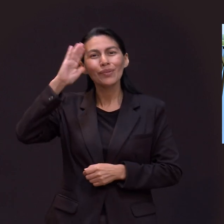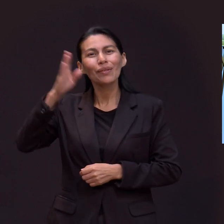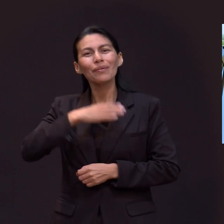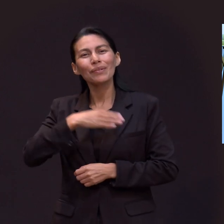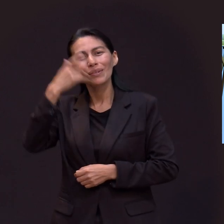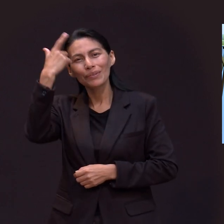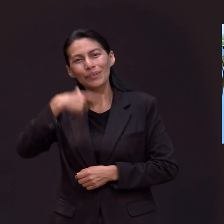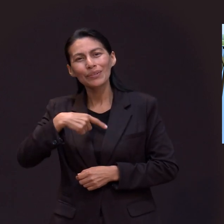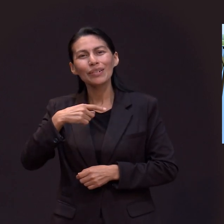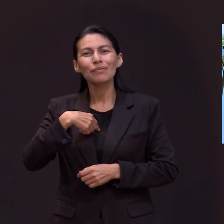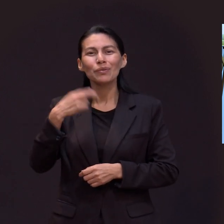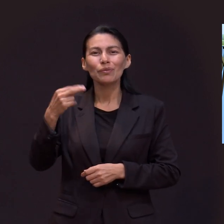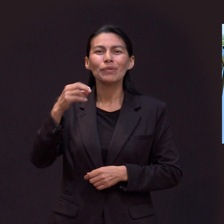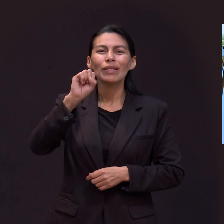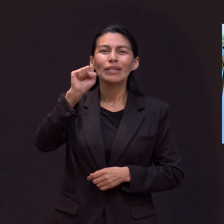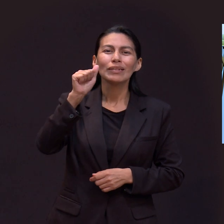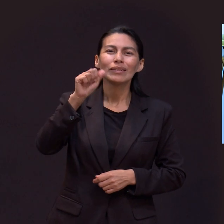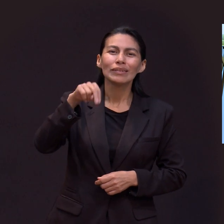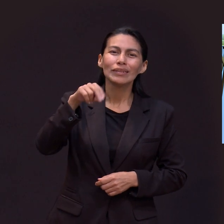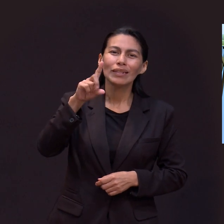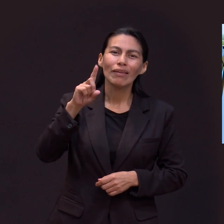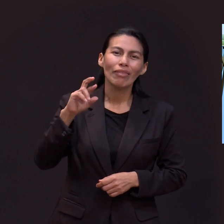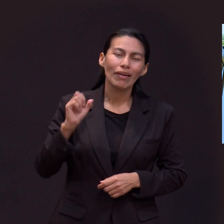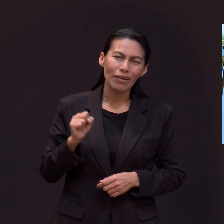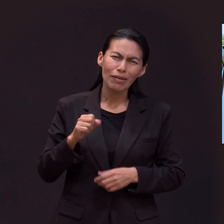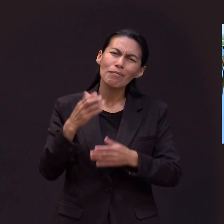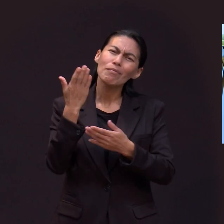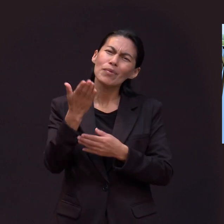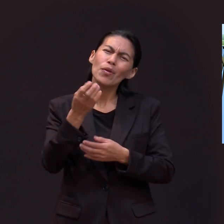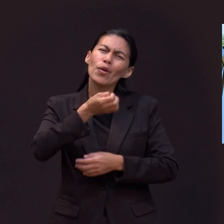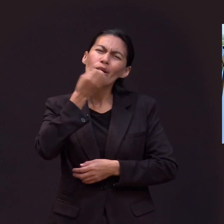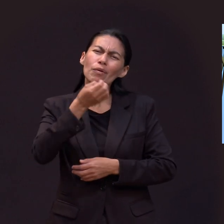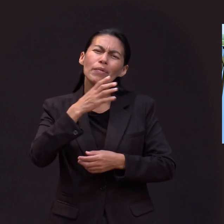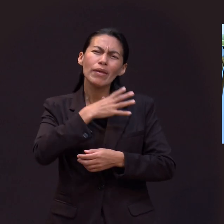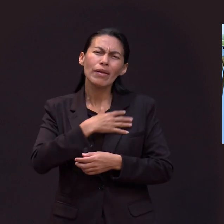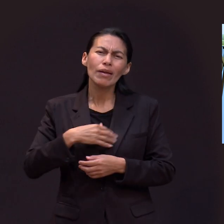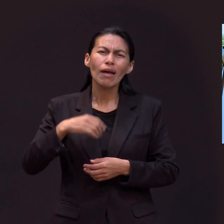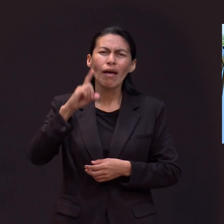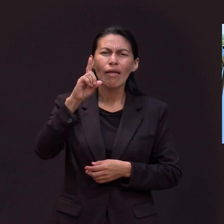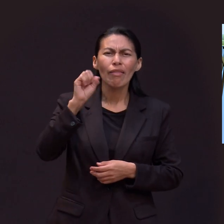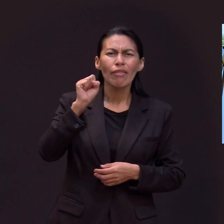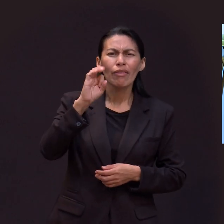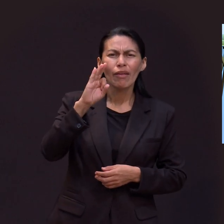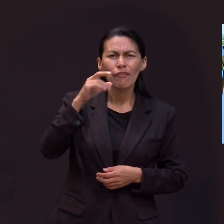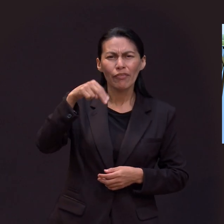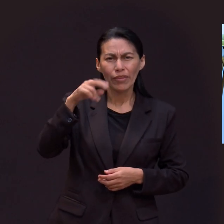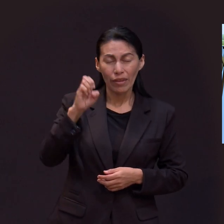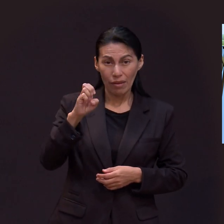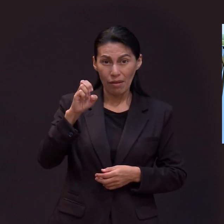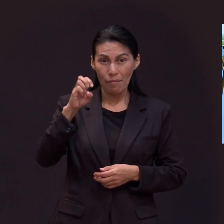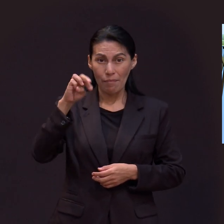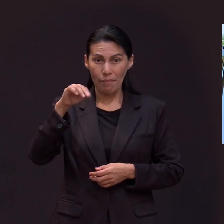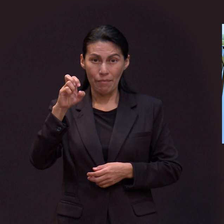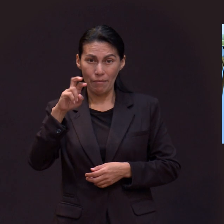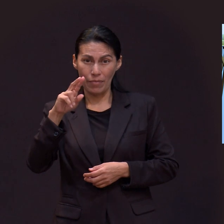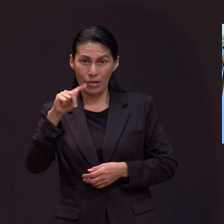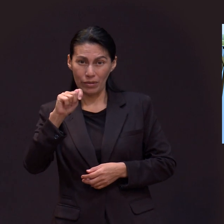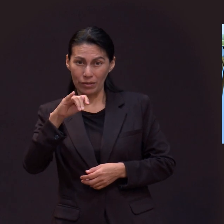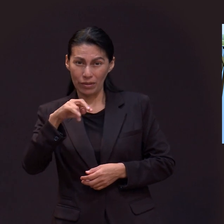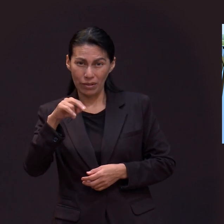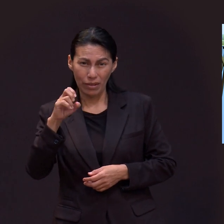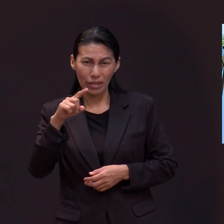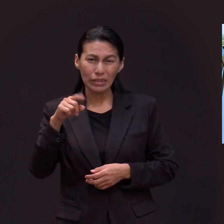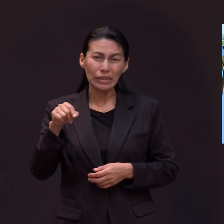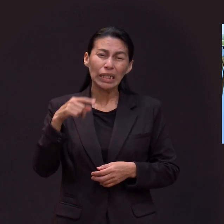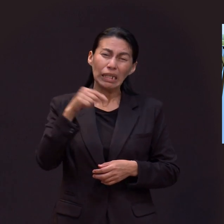buenas noches soy sandra martínez curso y duración para mi hija dafne nada díaz martínez que va a ser